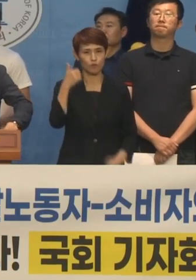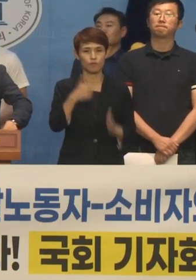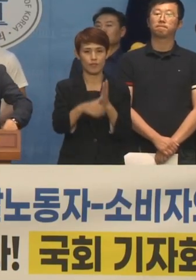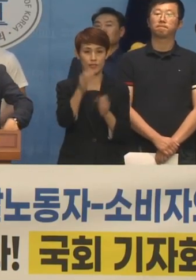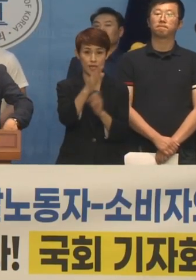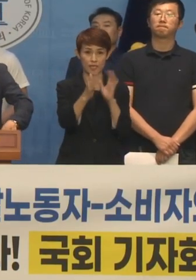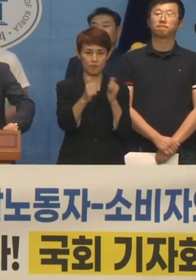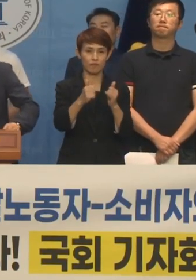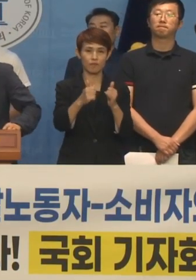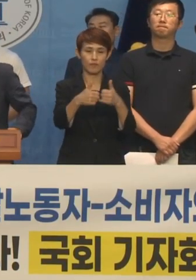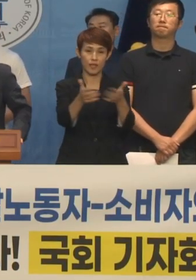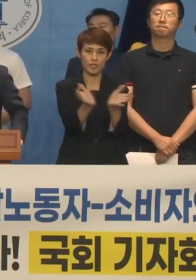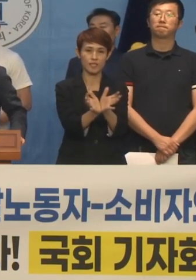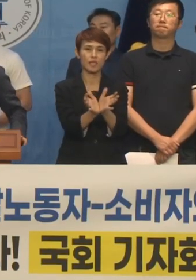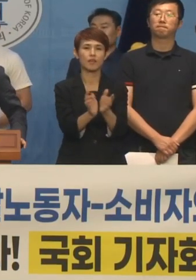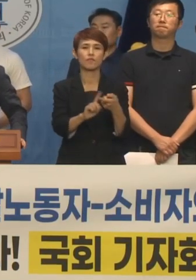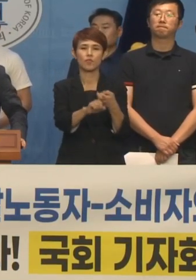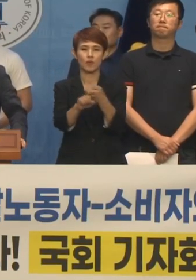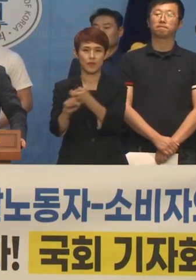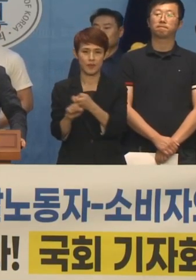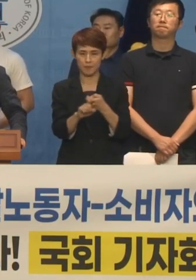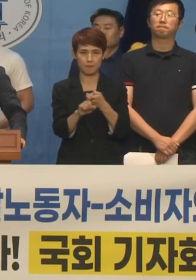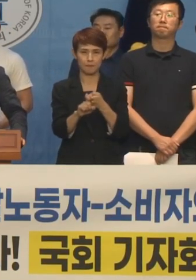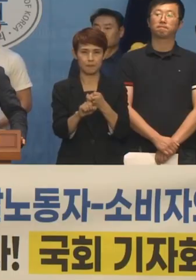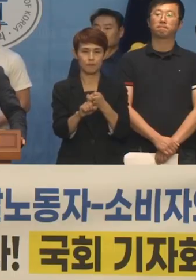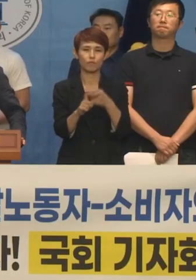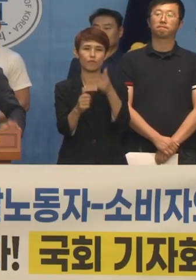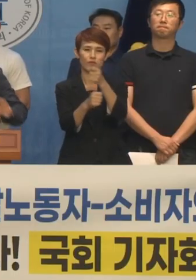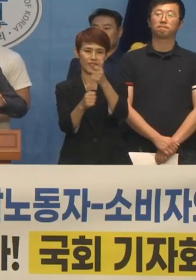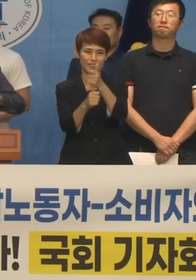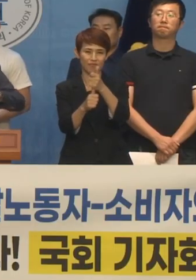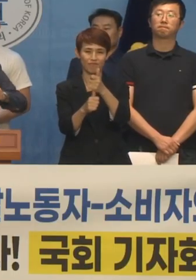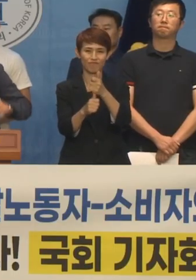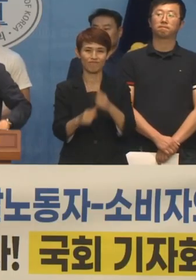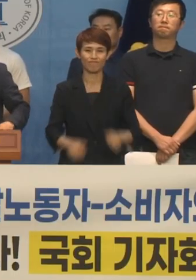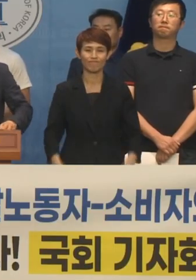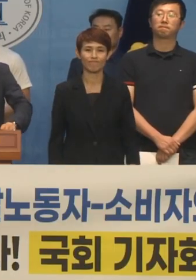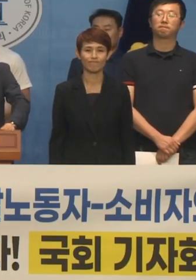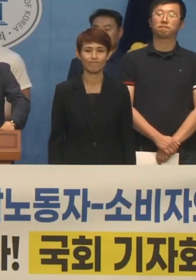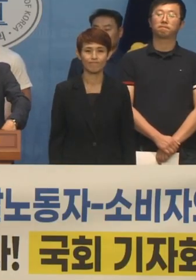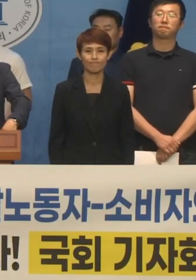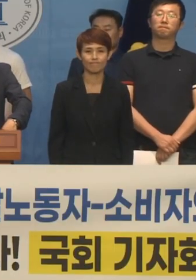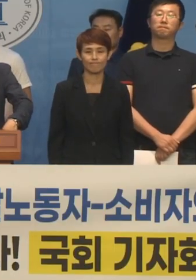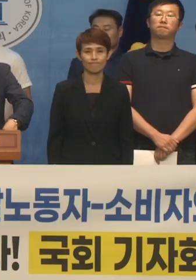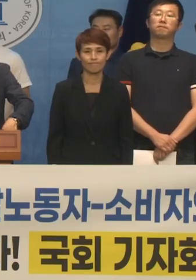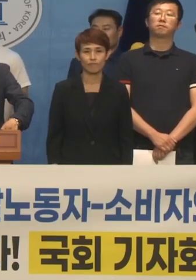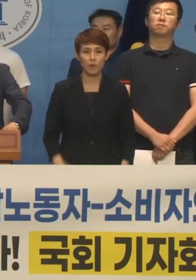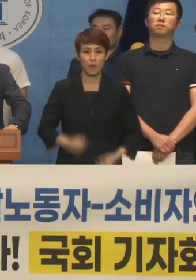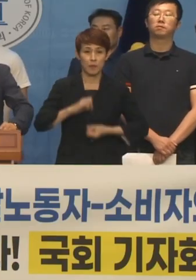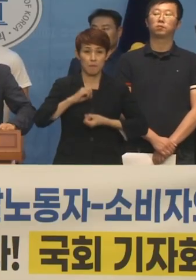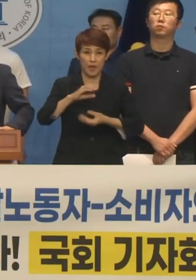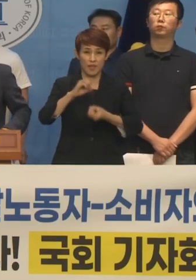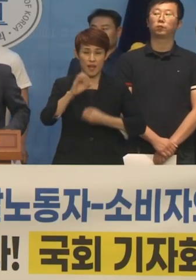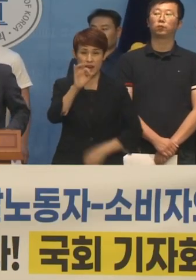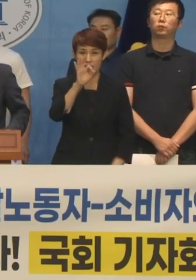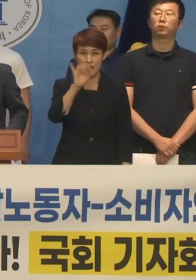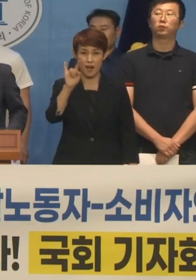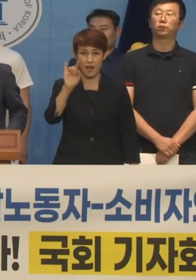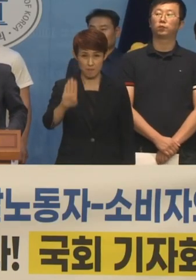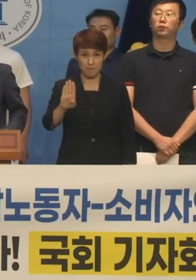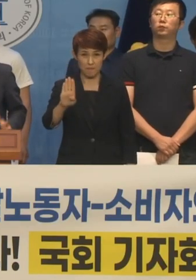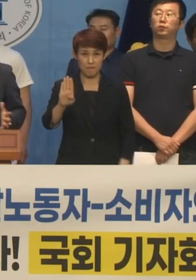한국소비자단체연합 부회장이자 사단법인 소비자와 함께 공동대표를 맡고 있는 정기로입니다. 배달앱